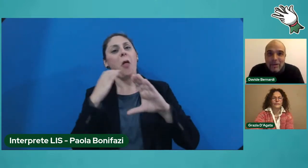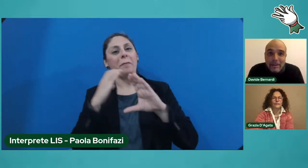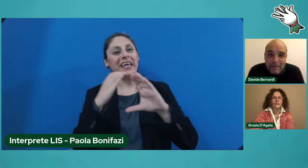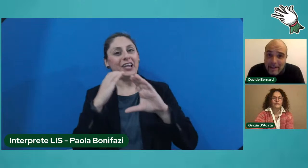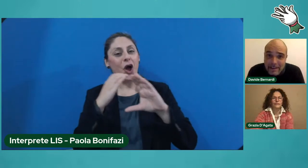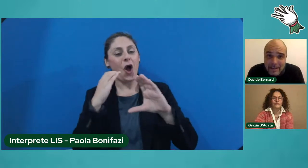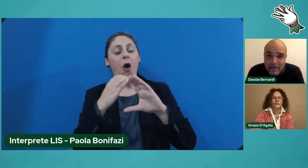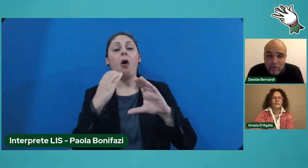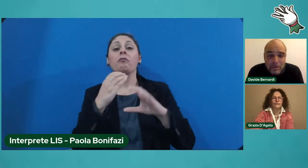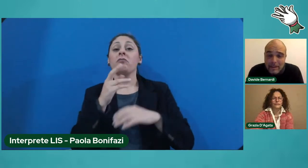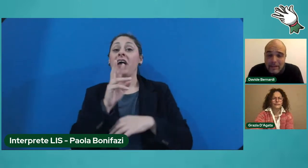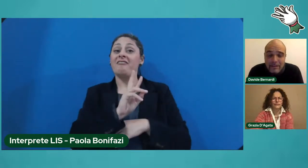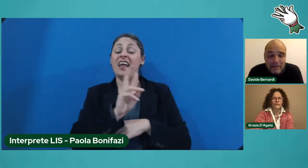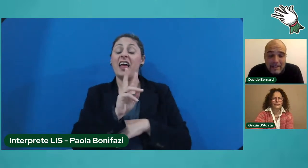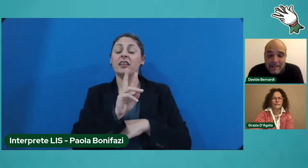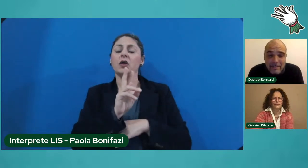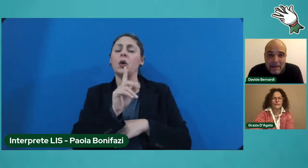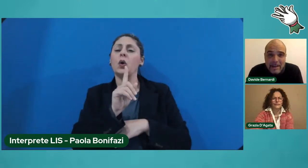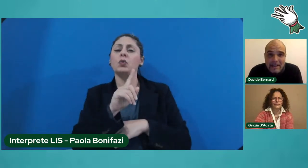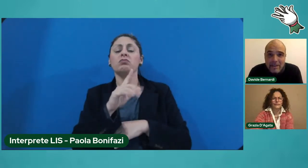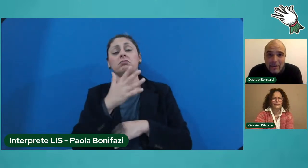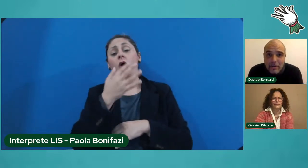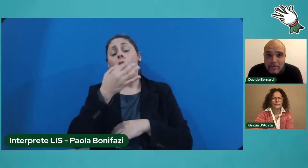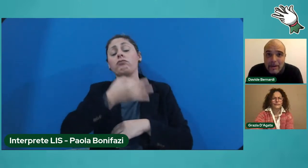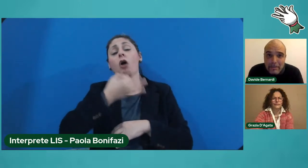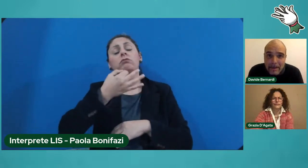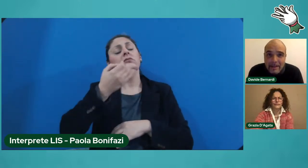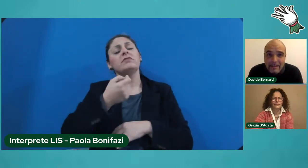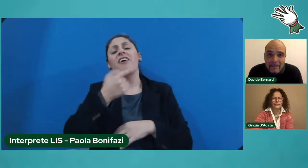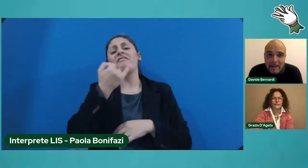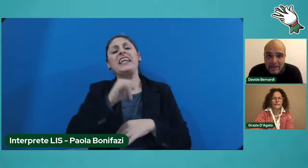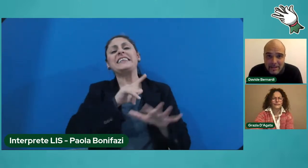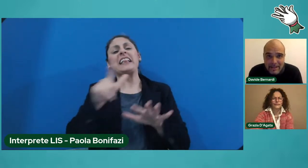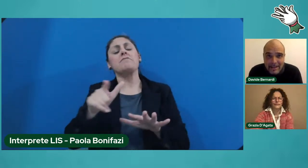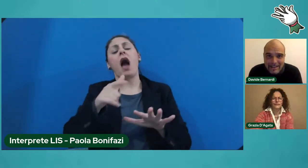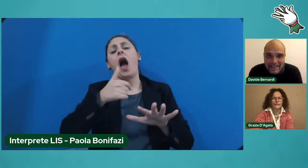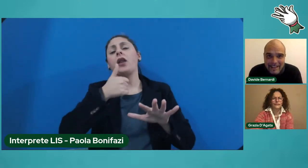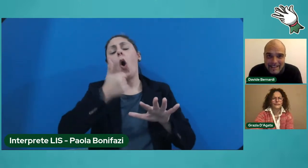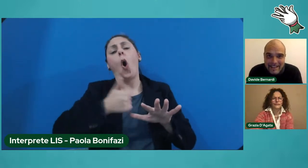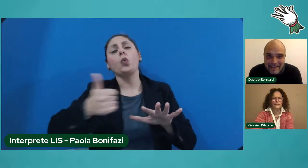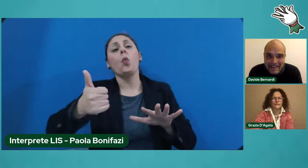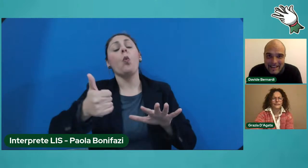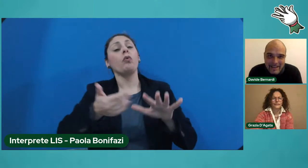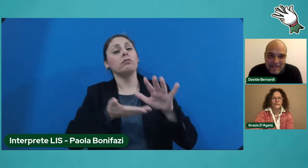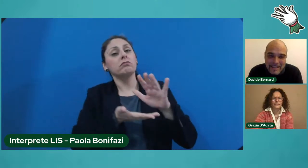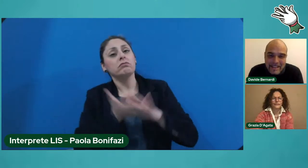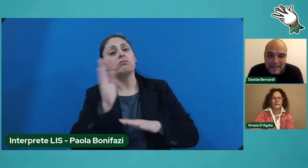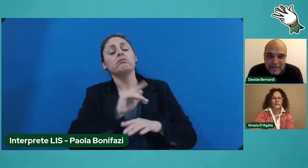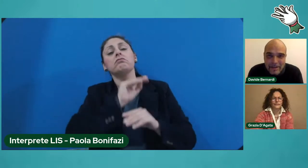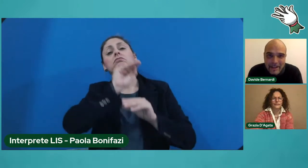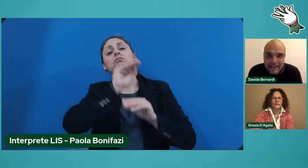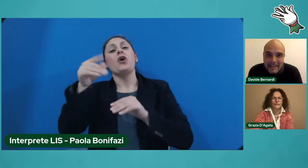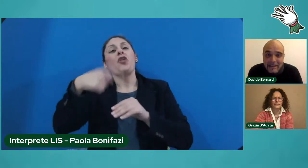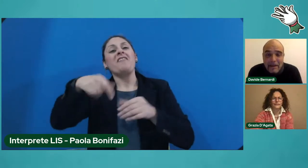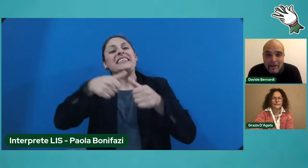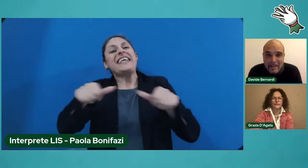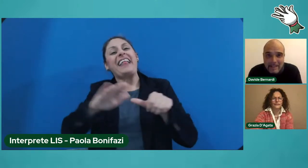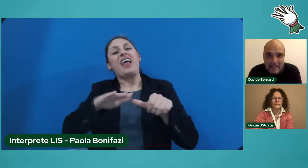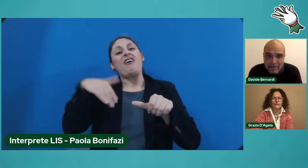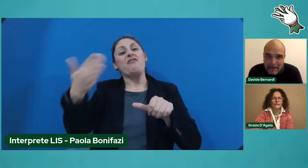ogni venerdì, tutti i fine settimana, c'è un gruppo che parte e va alla nostra residenza, alla nostra sede fuori, che è ad Albano Laziale, un